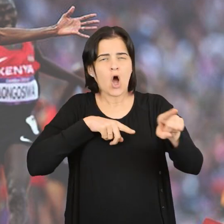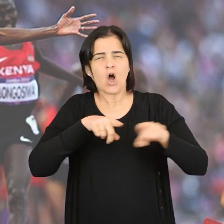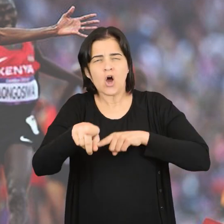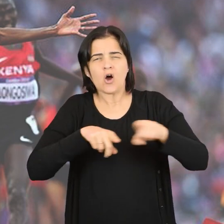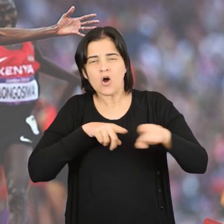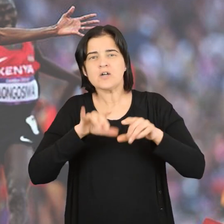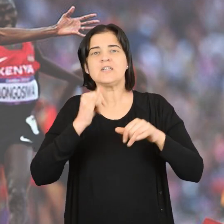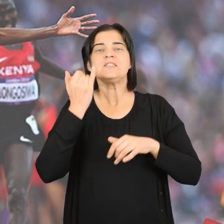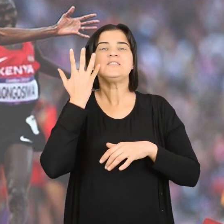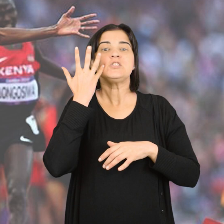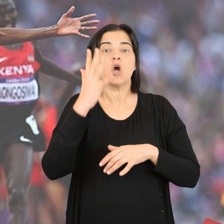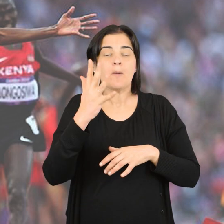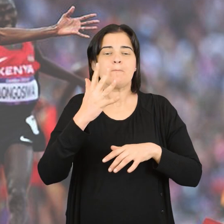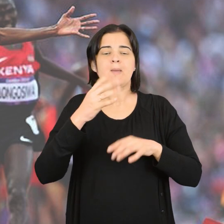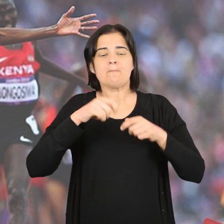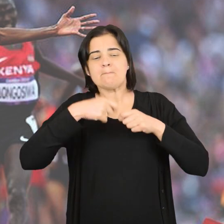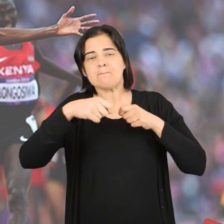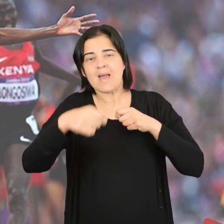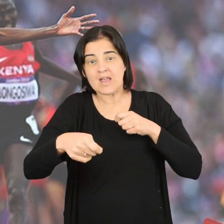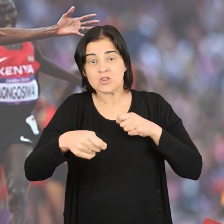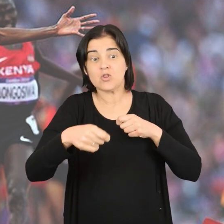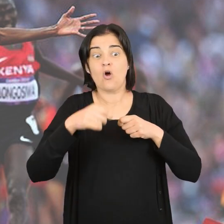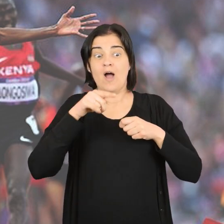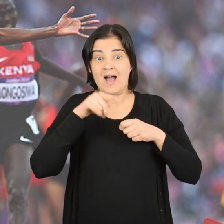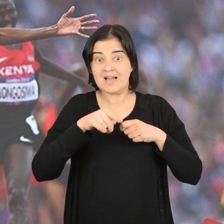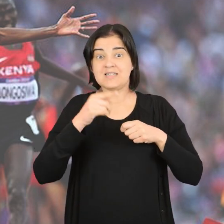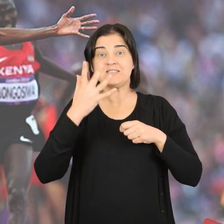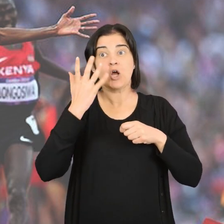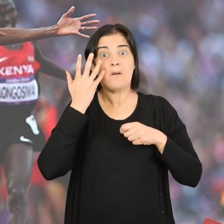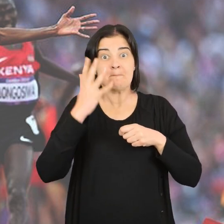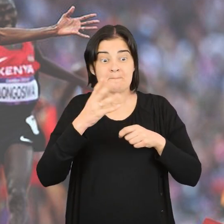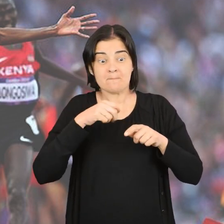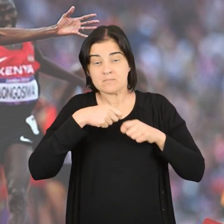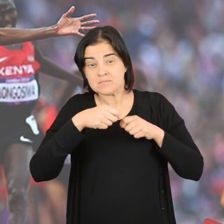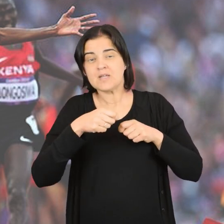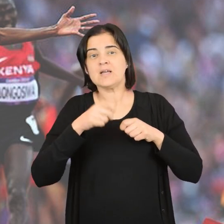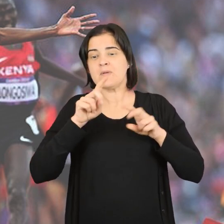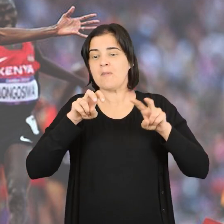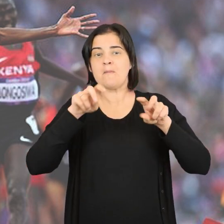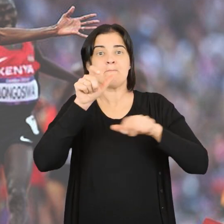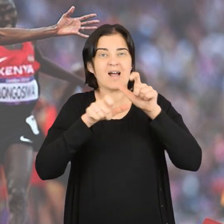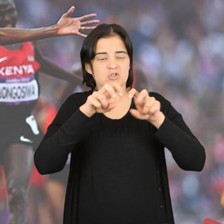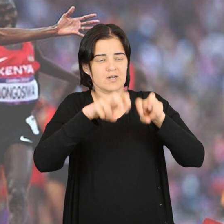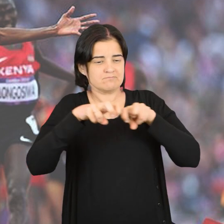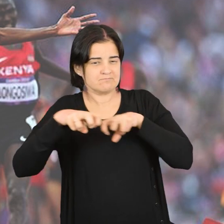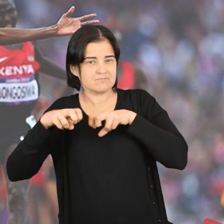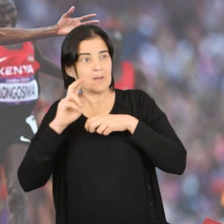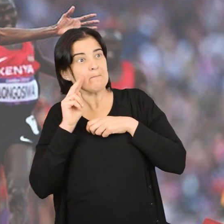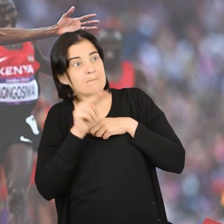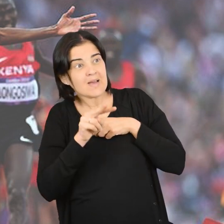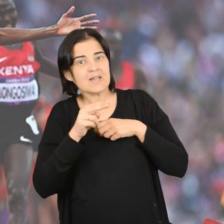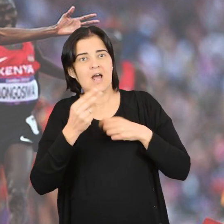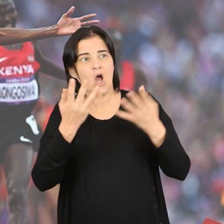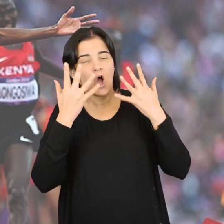2012 donde corre la final de 5000 metros allí entre el